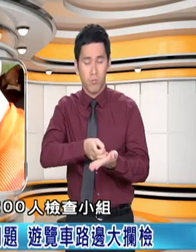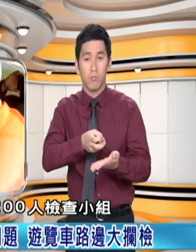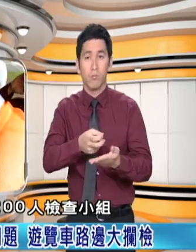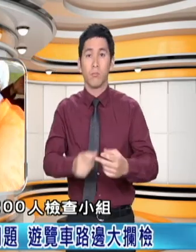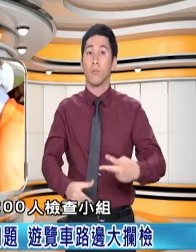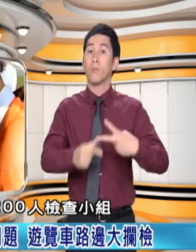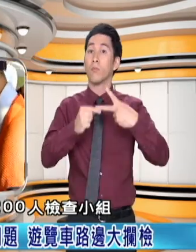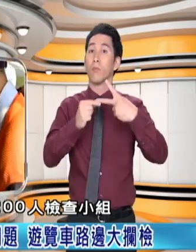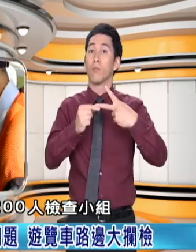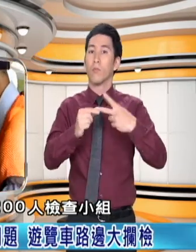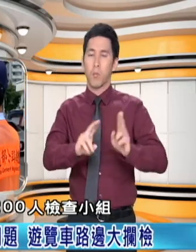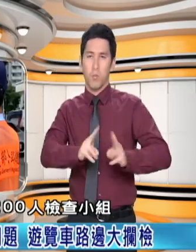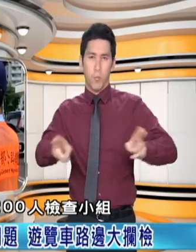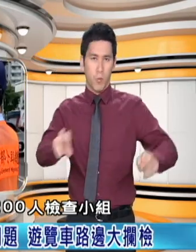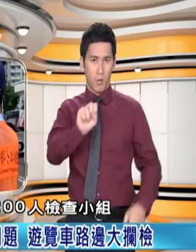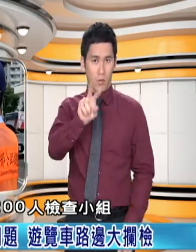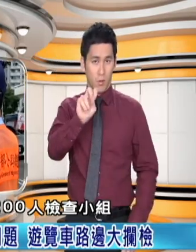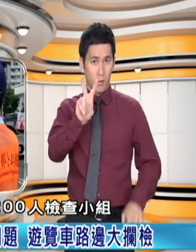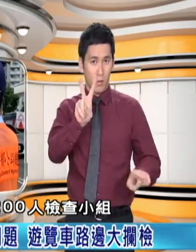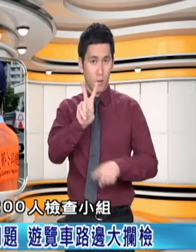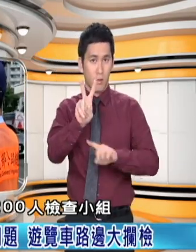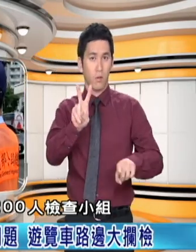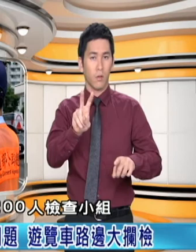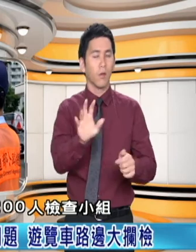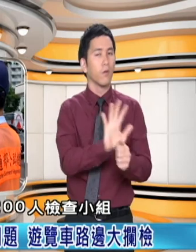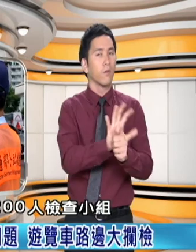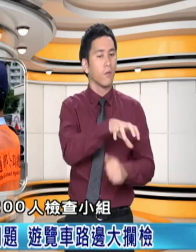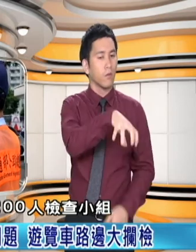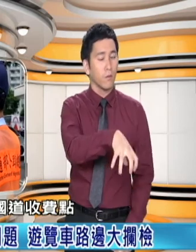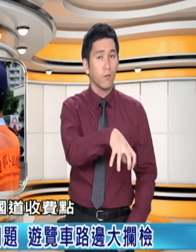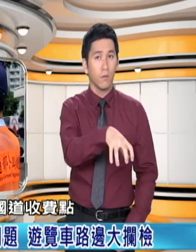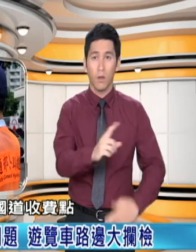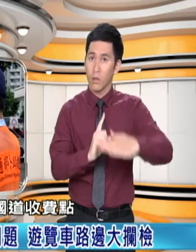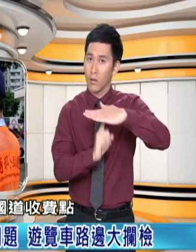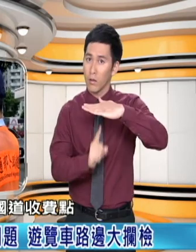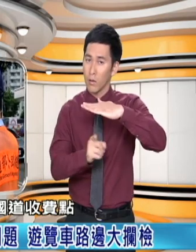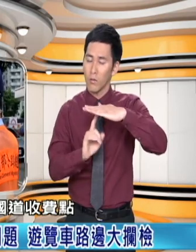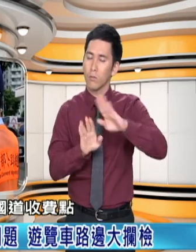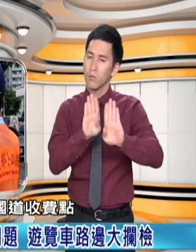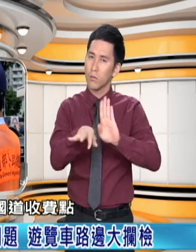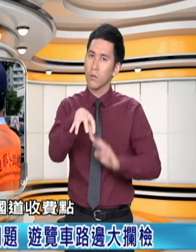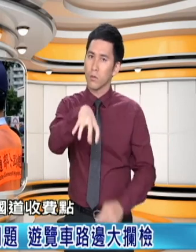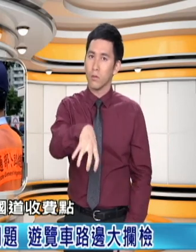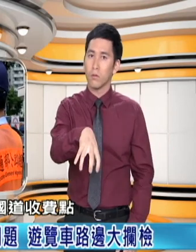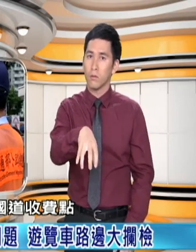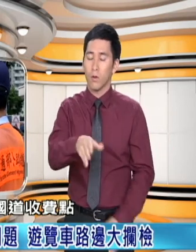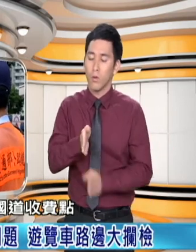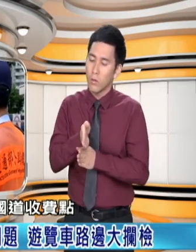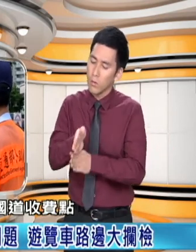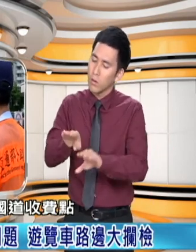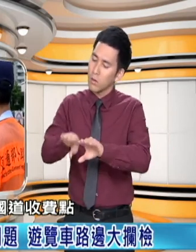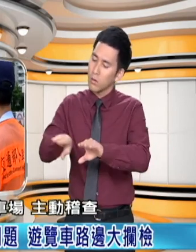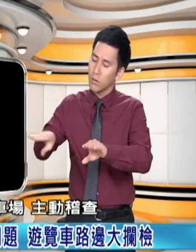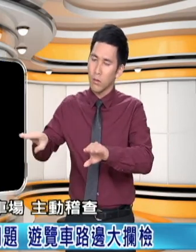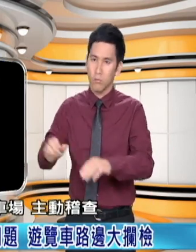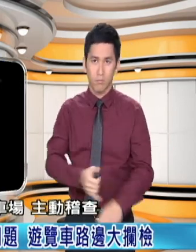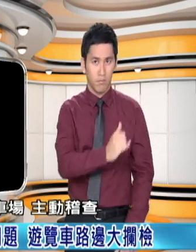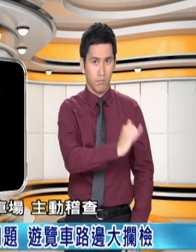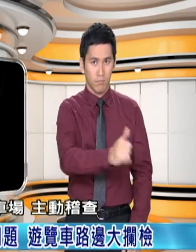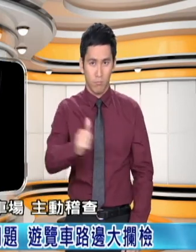要成立200人的检查小组，在各个服务区和国道收费点以及游览车停